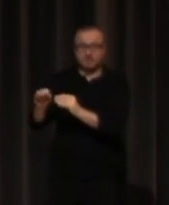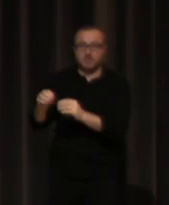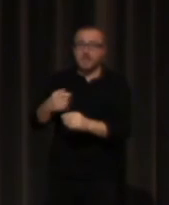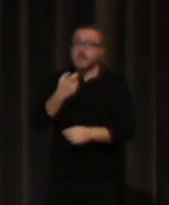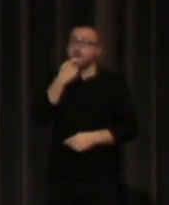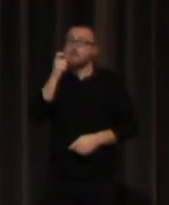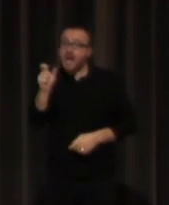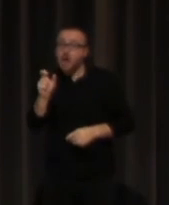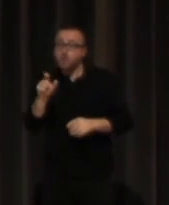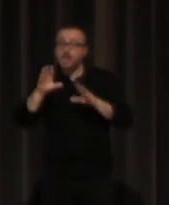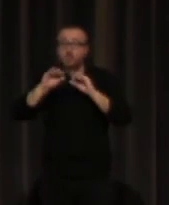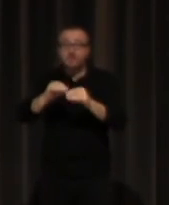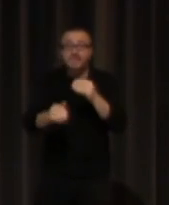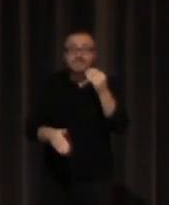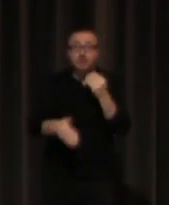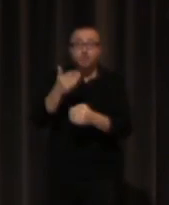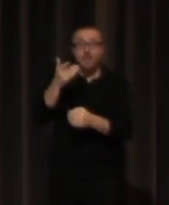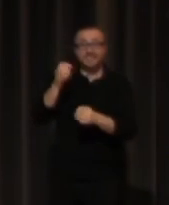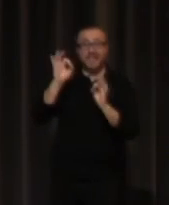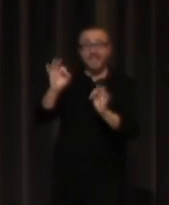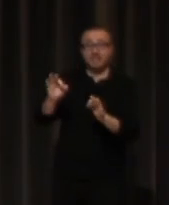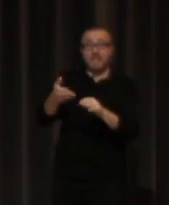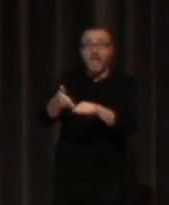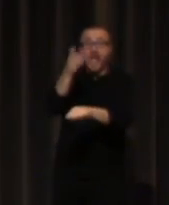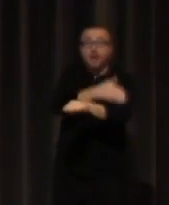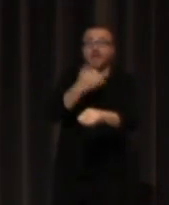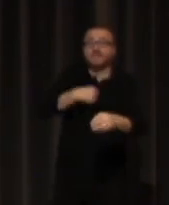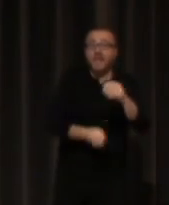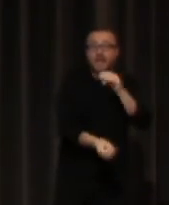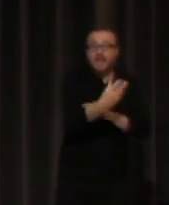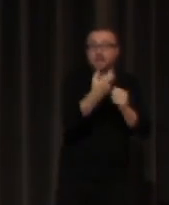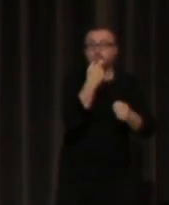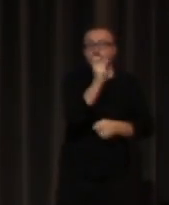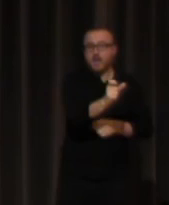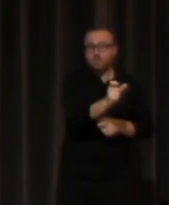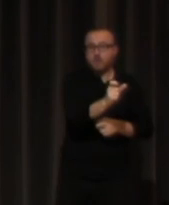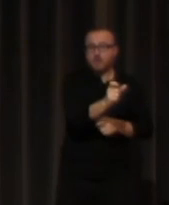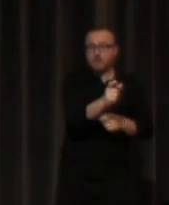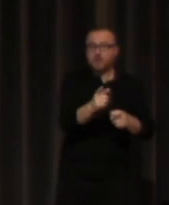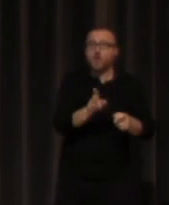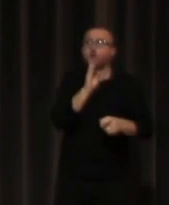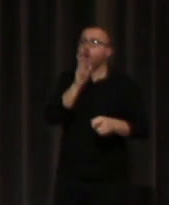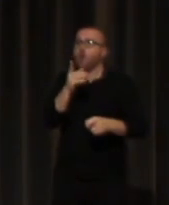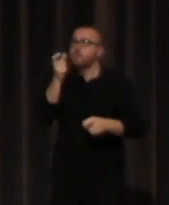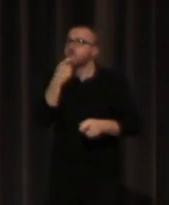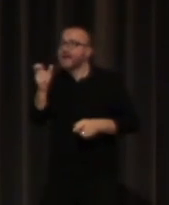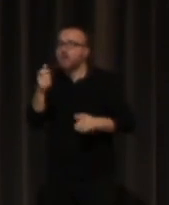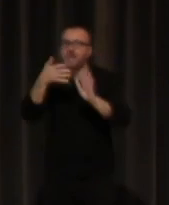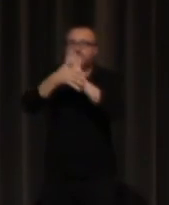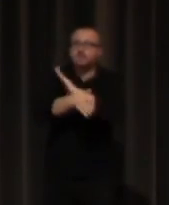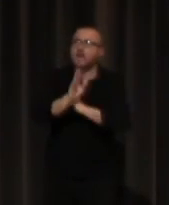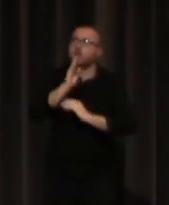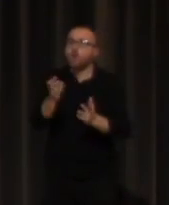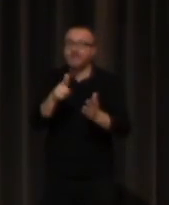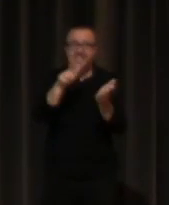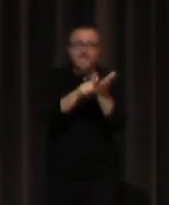quallin, abans de que esdevinguin inscripcions inesborables, on existeix, com existeix la llengua